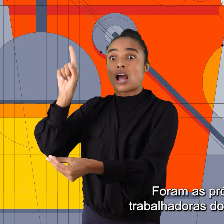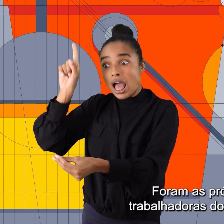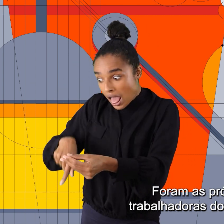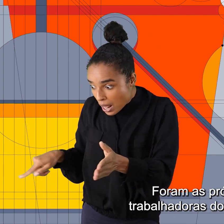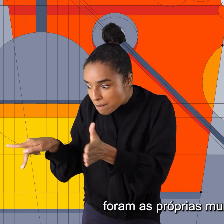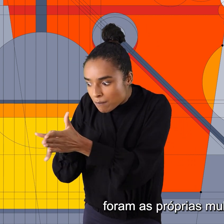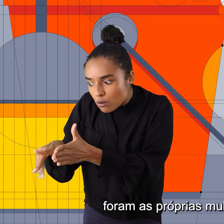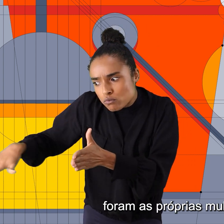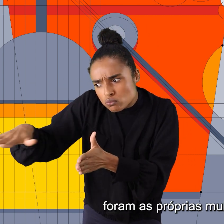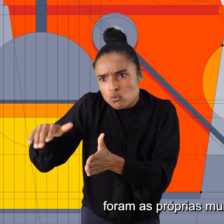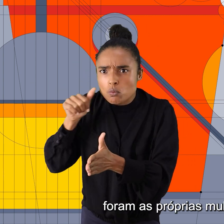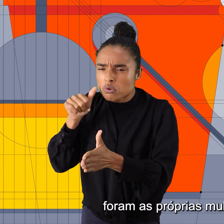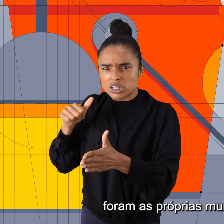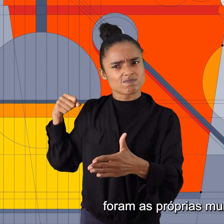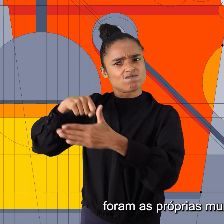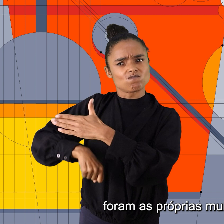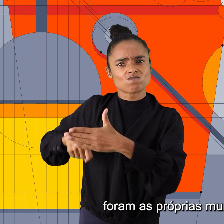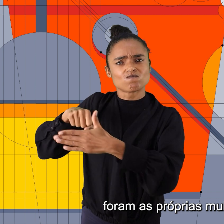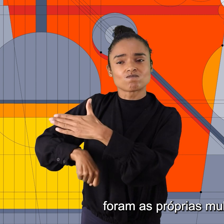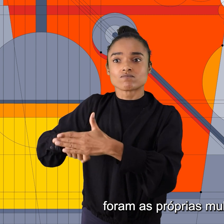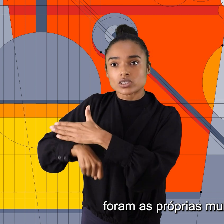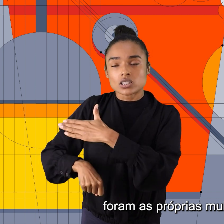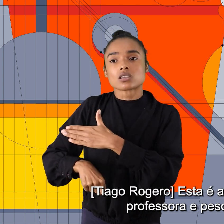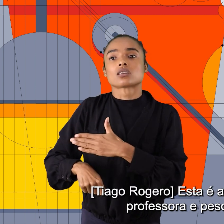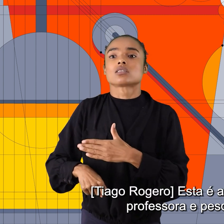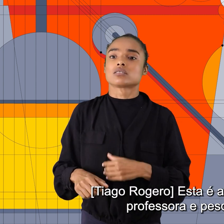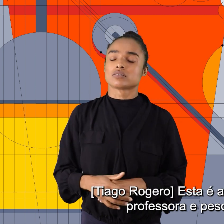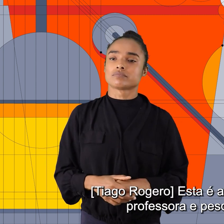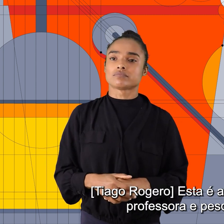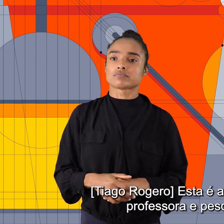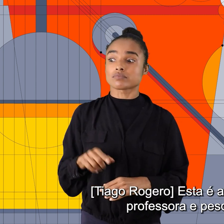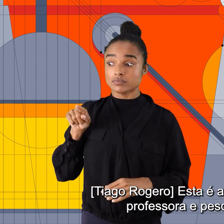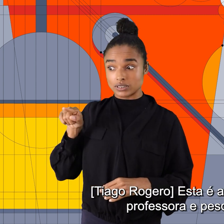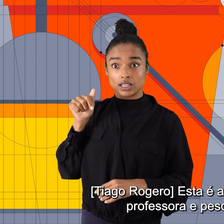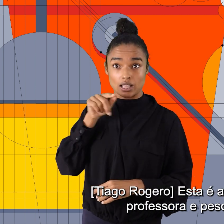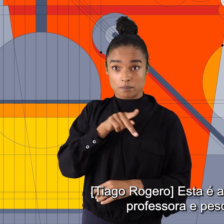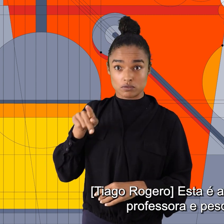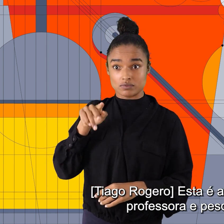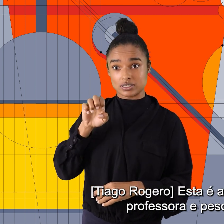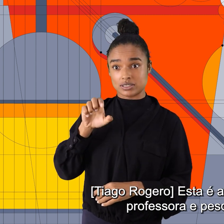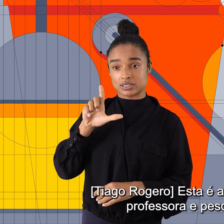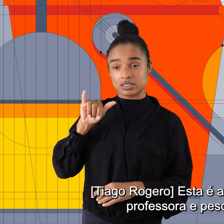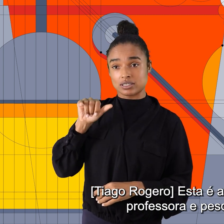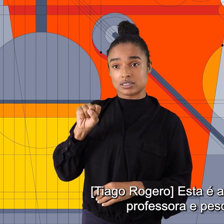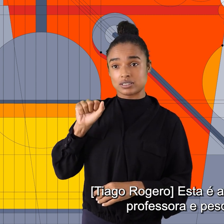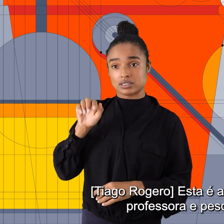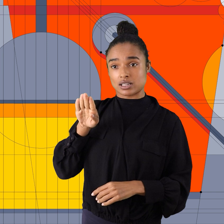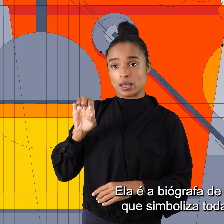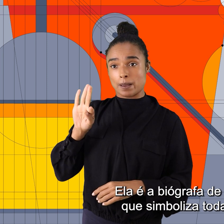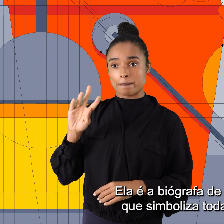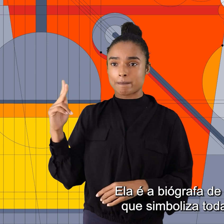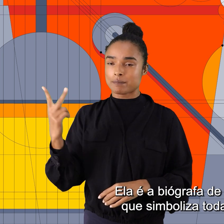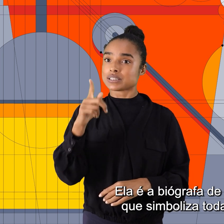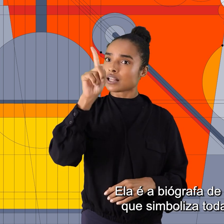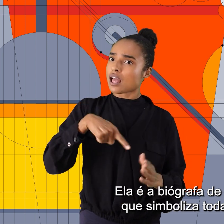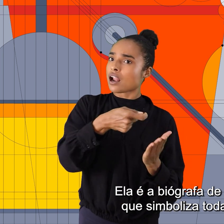trabalhadoras domésticas, foram as próprias mulheres negras. Esta é a Elizabeth Pinto, professora e pesquisadora.